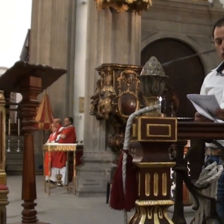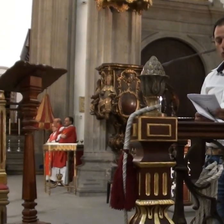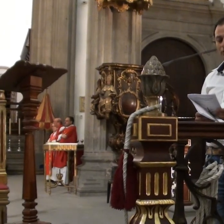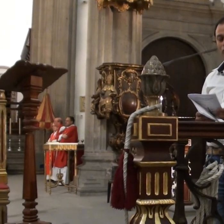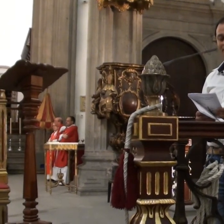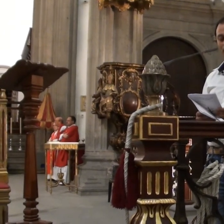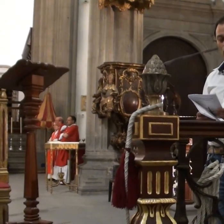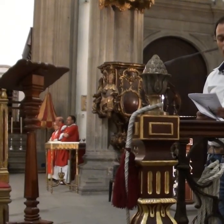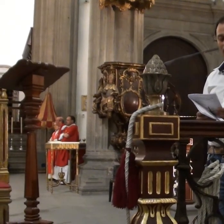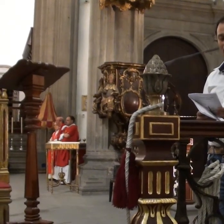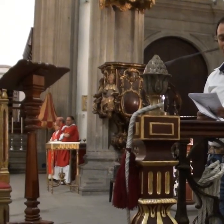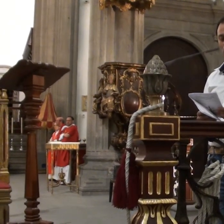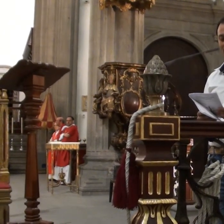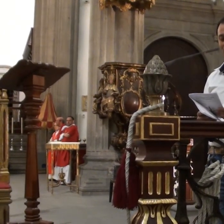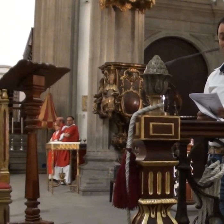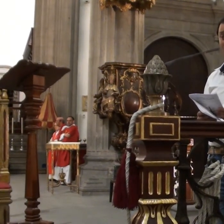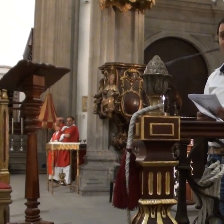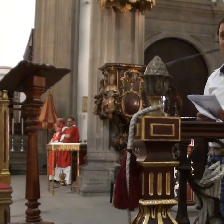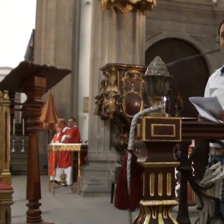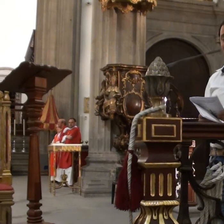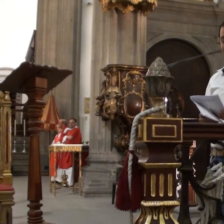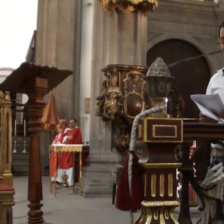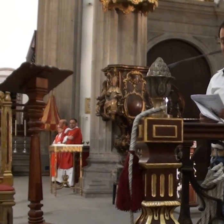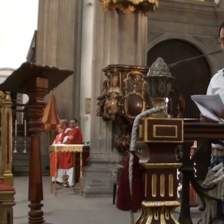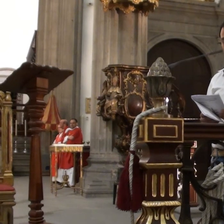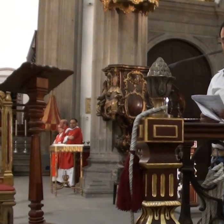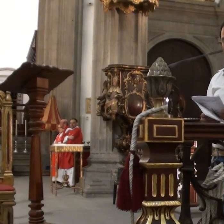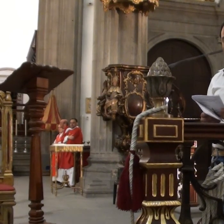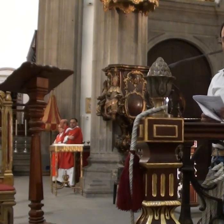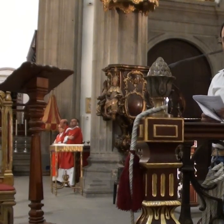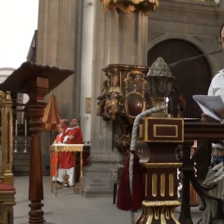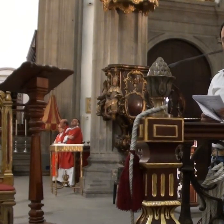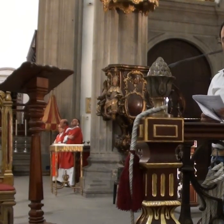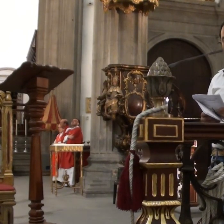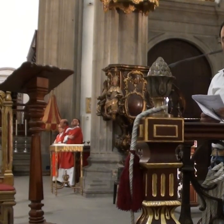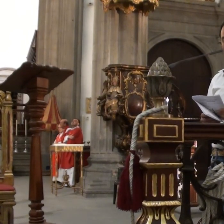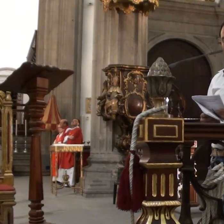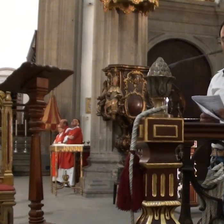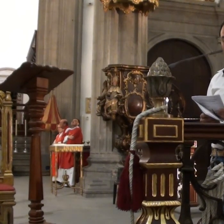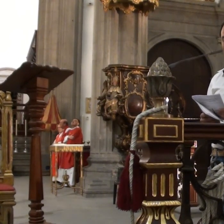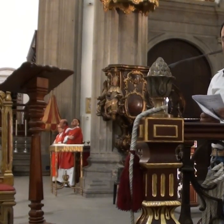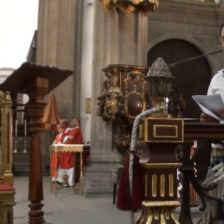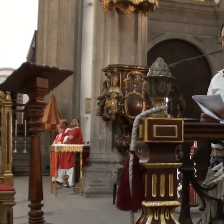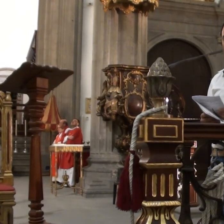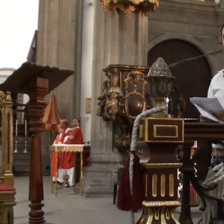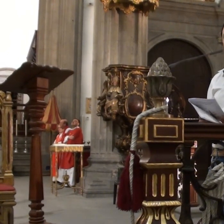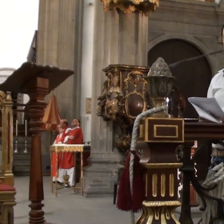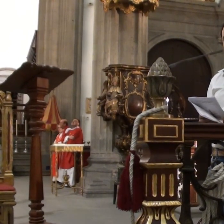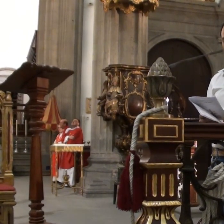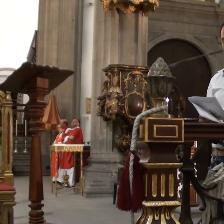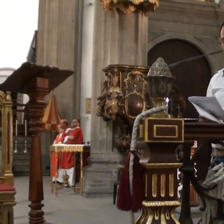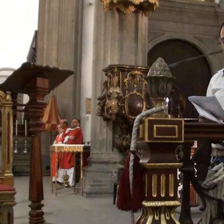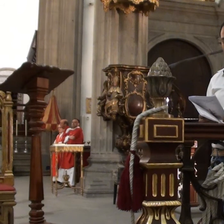con nuestro testimonio de vida y nuestras palabras a Cristo a las diversos ámbitos donde se desarrolla